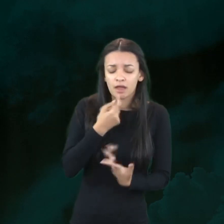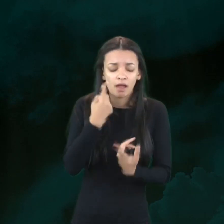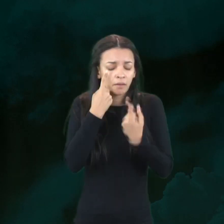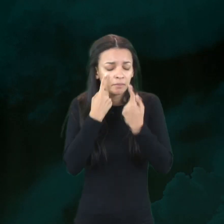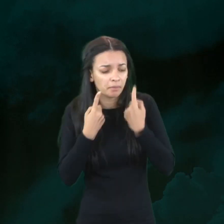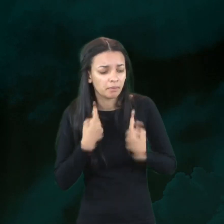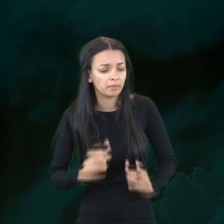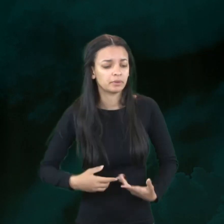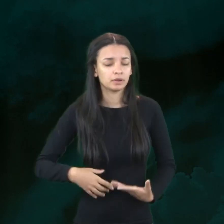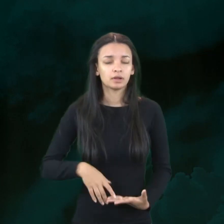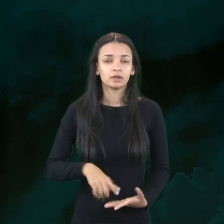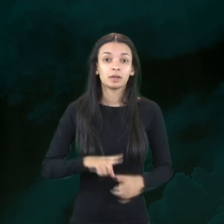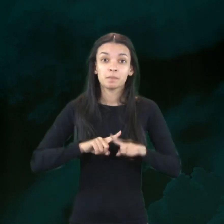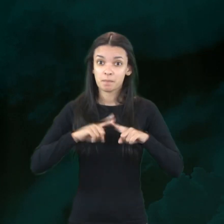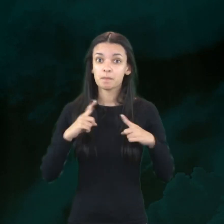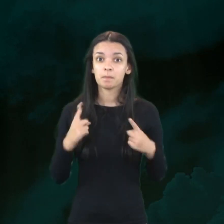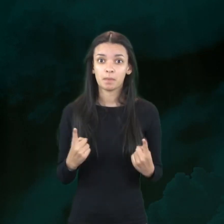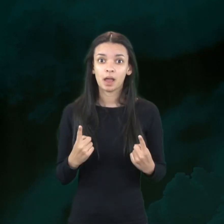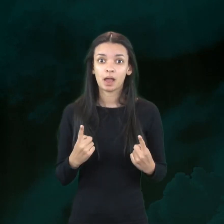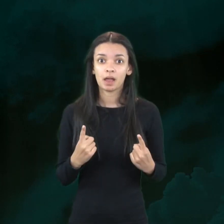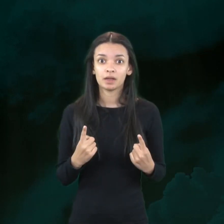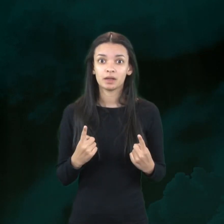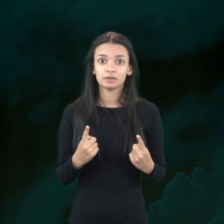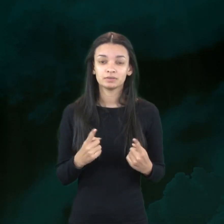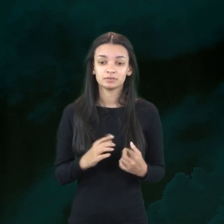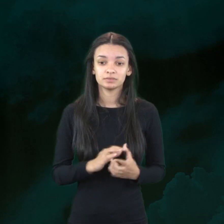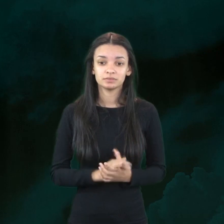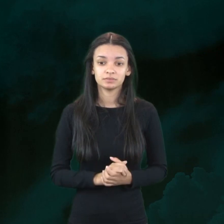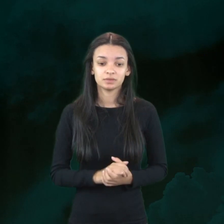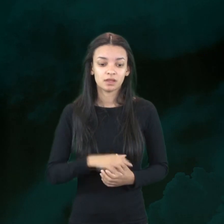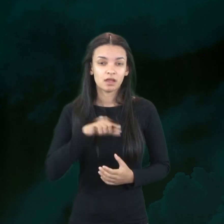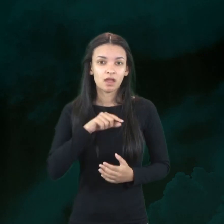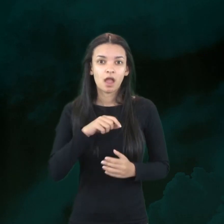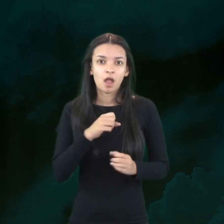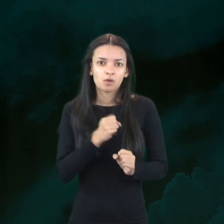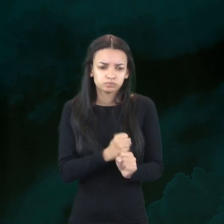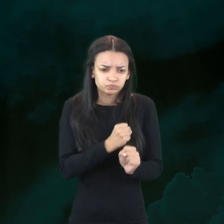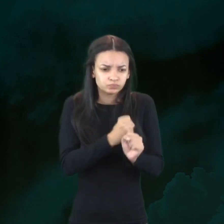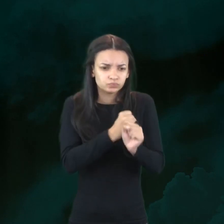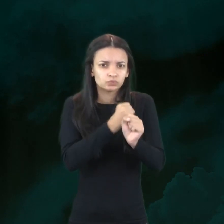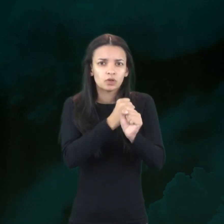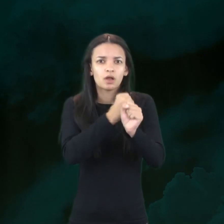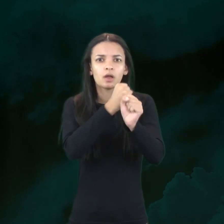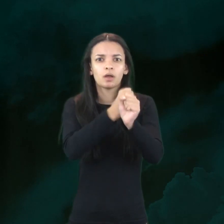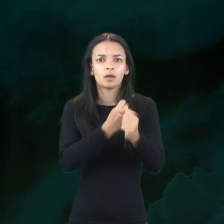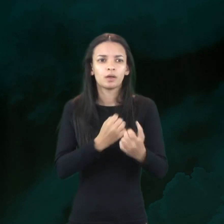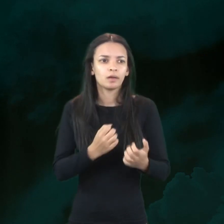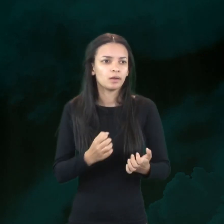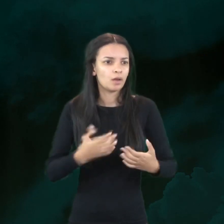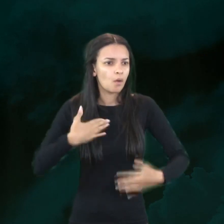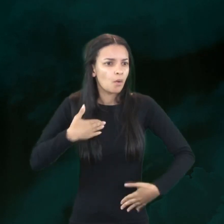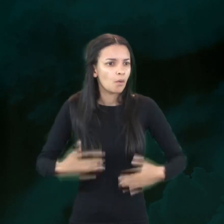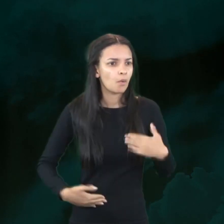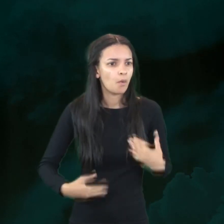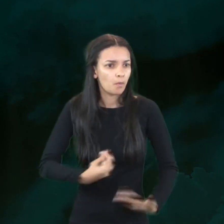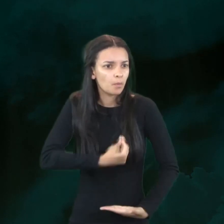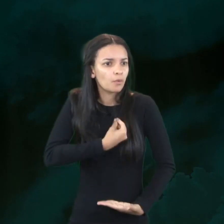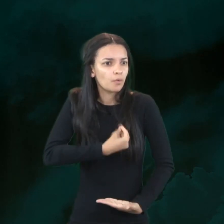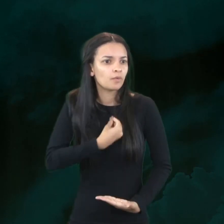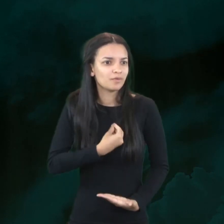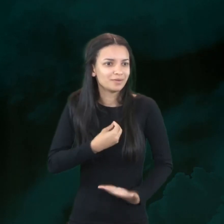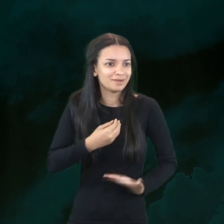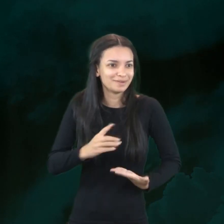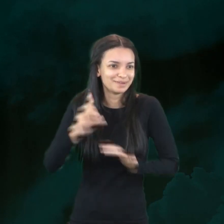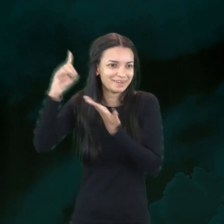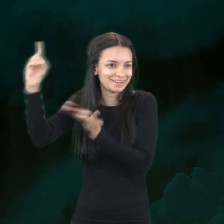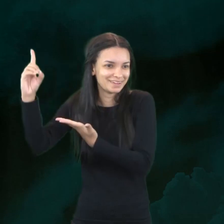suor. Mas, irmãos, o que forma é um organismo vivo, perfeito para Deus. É isso que Deus está fazendo entre nós,